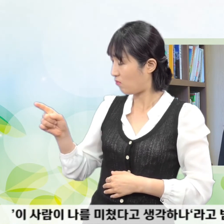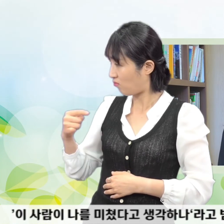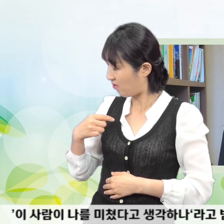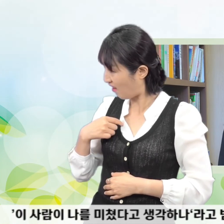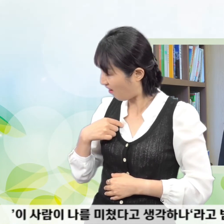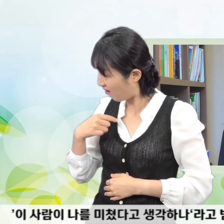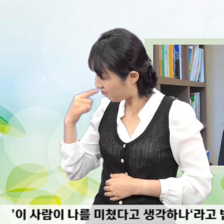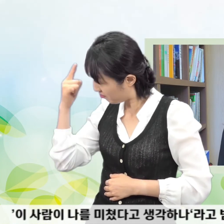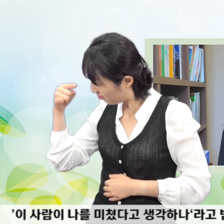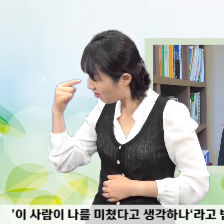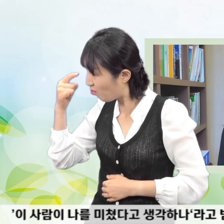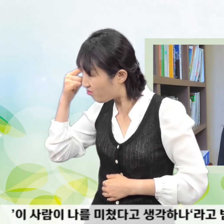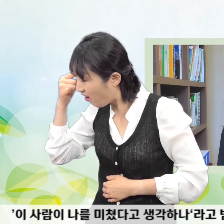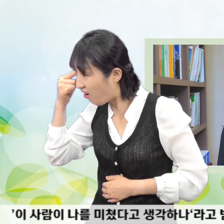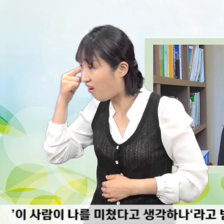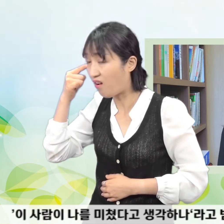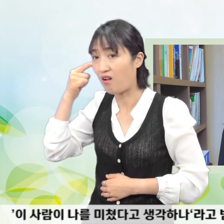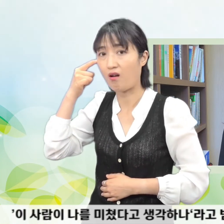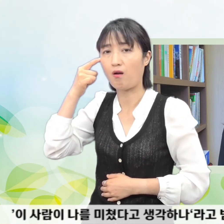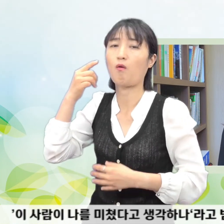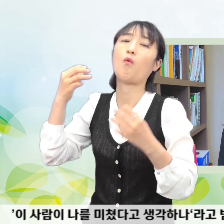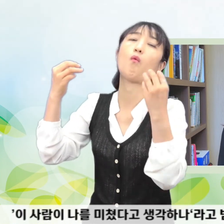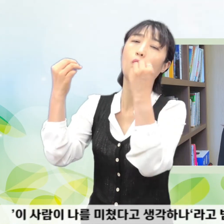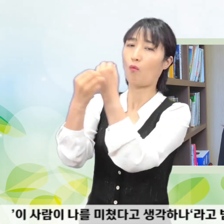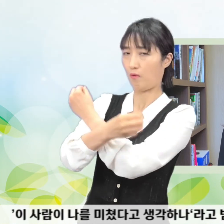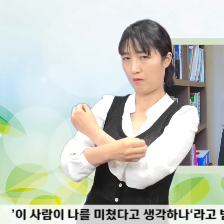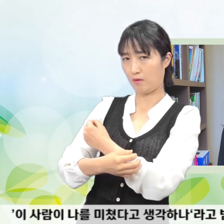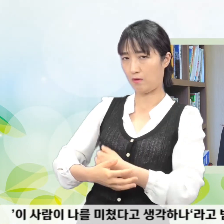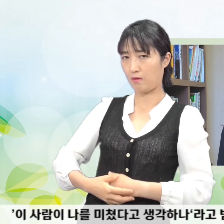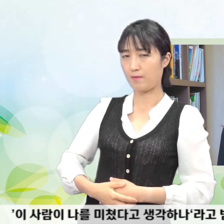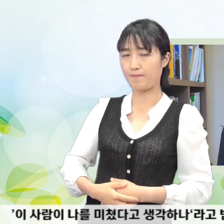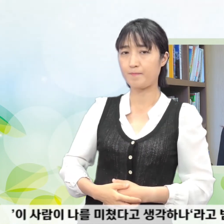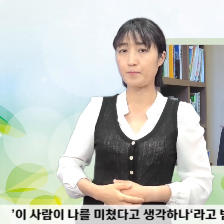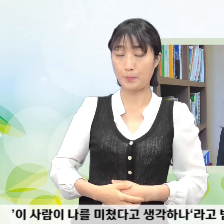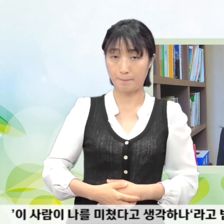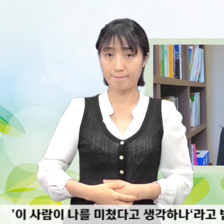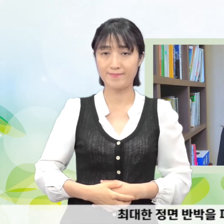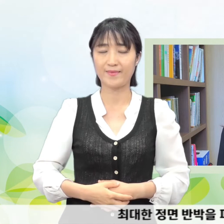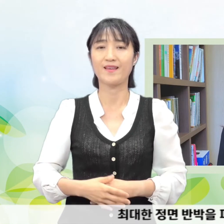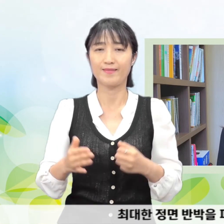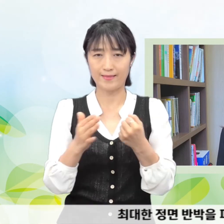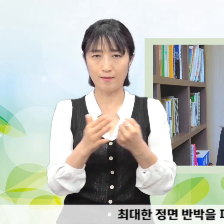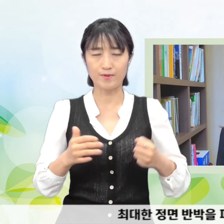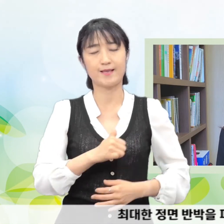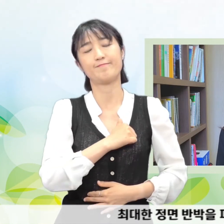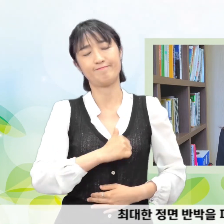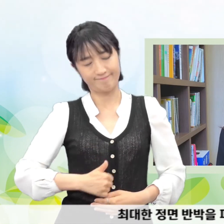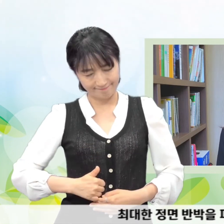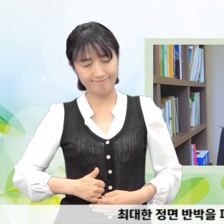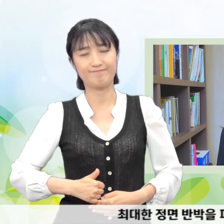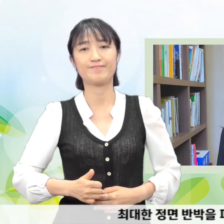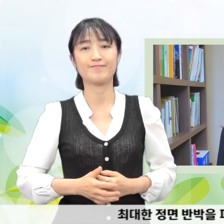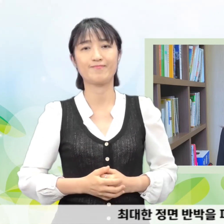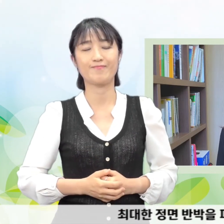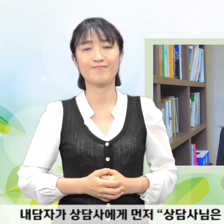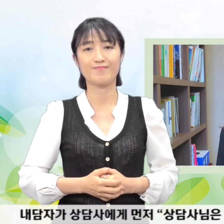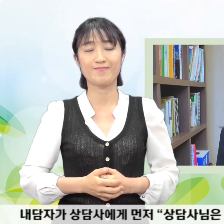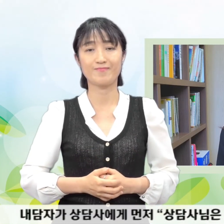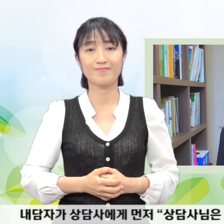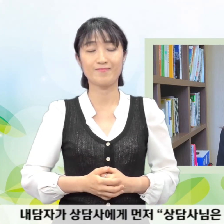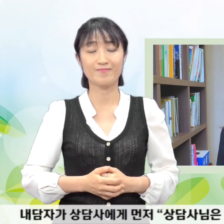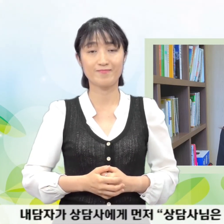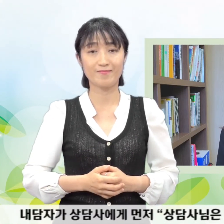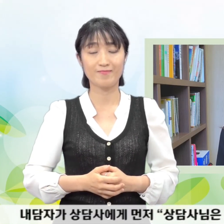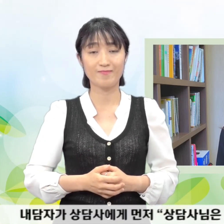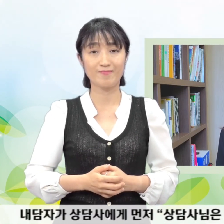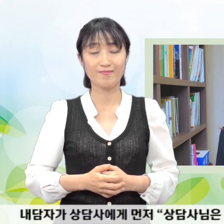받아들이기보다는 이 사람이 날 미쳤다고 생각하나? 라고 받아들이는 경우가 굉장히 많기 때문에 정면으로 반박하는 것을 최대한 피하고,